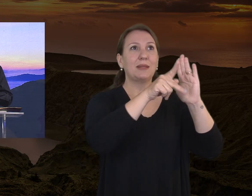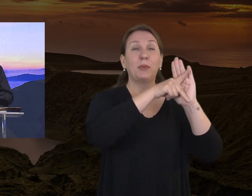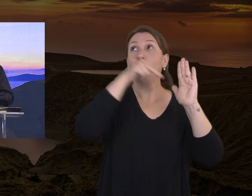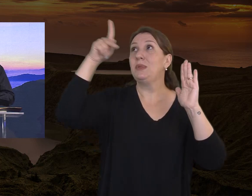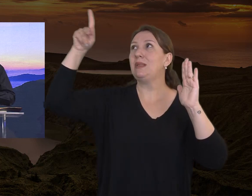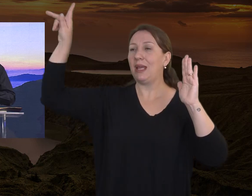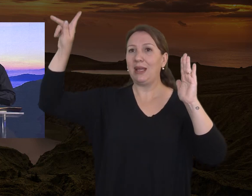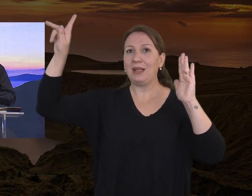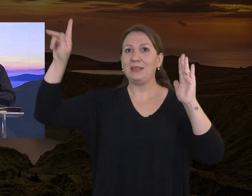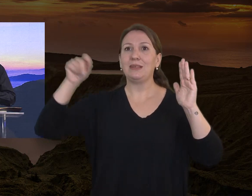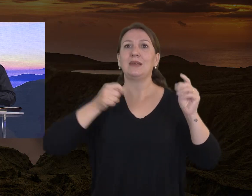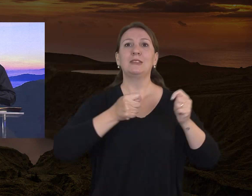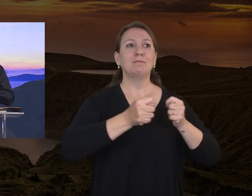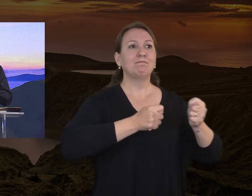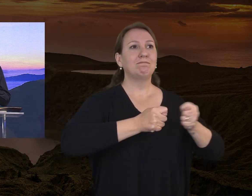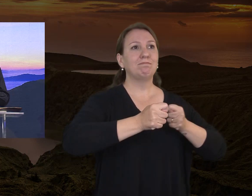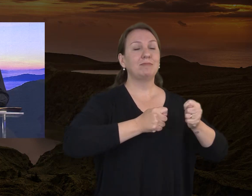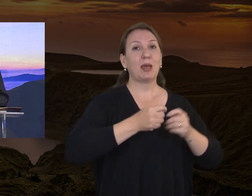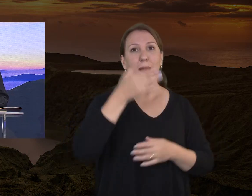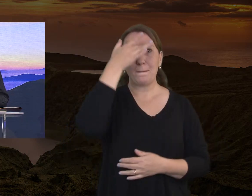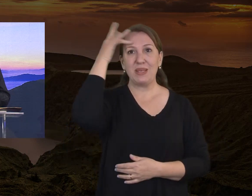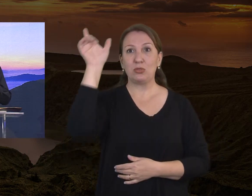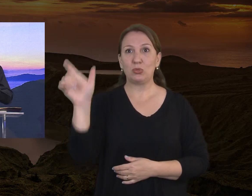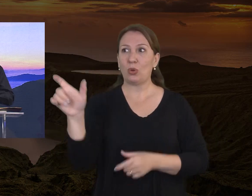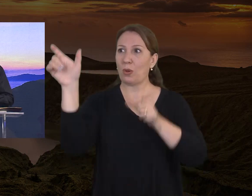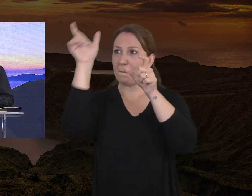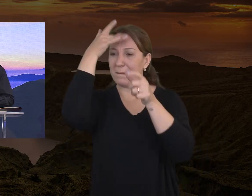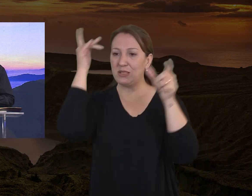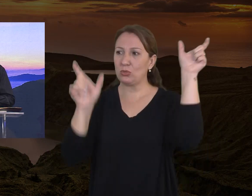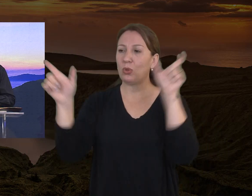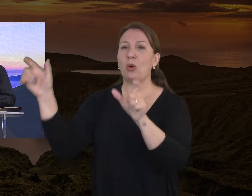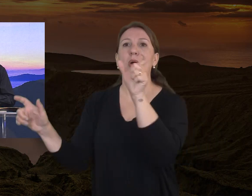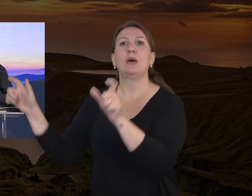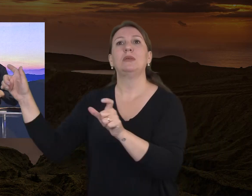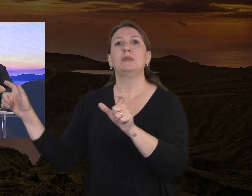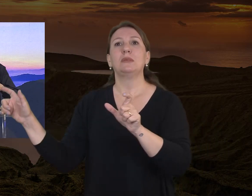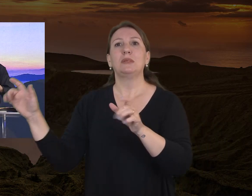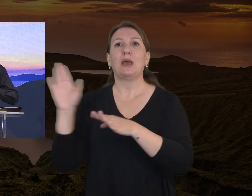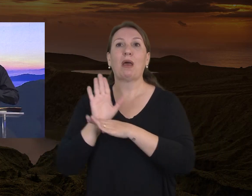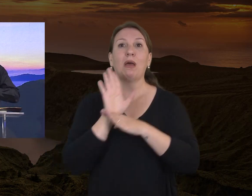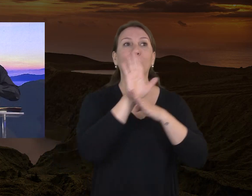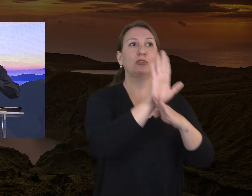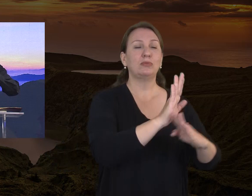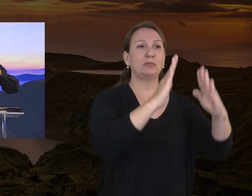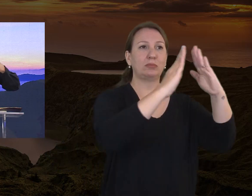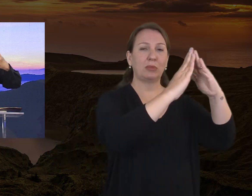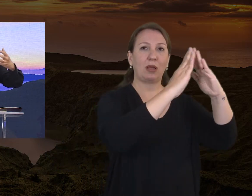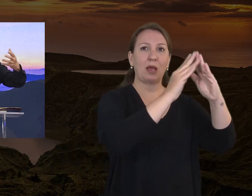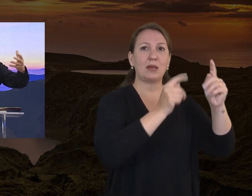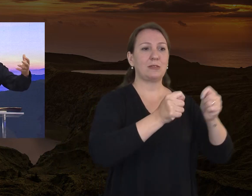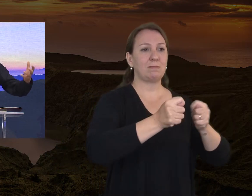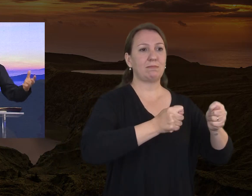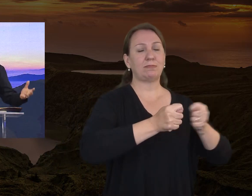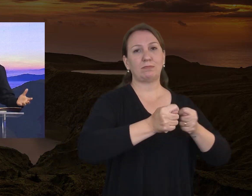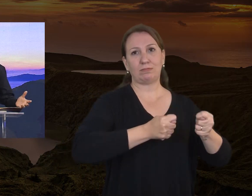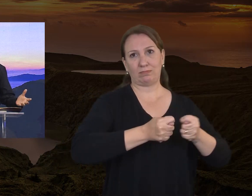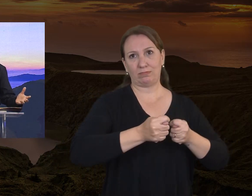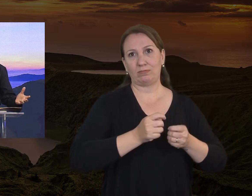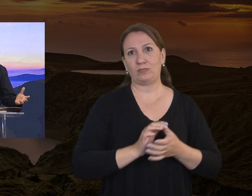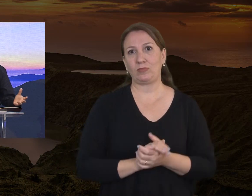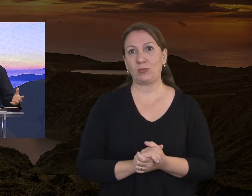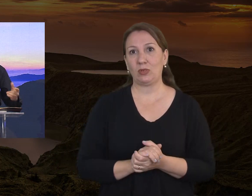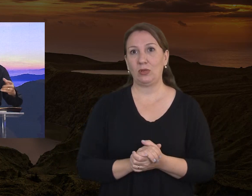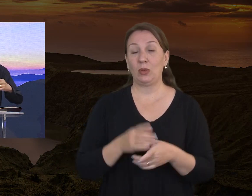né? Ou a administração da casa de Deus. Isto é, Deus criou todas as